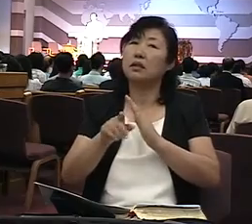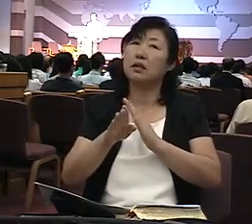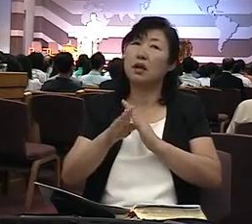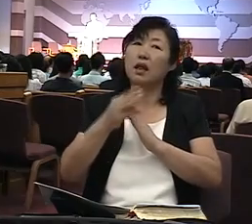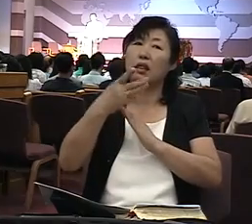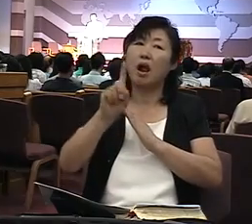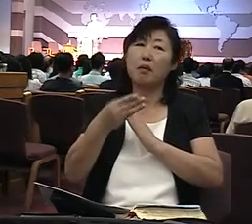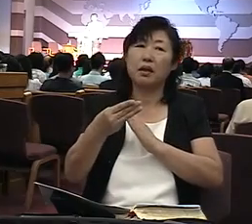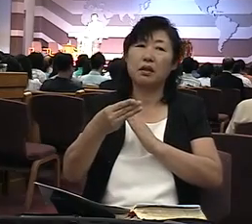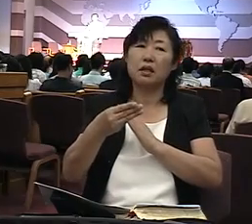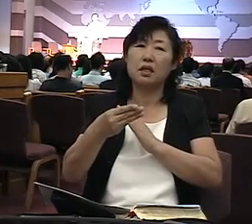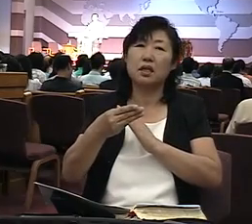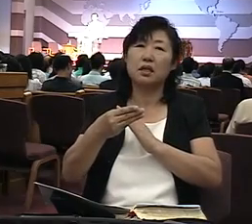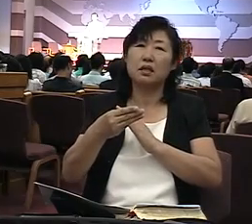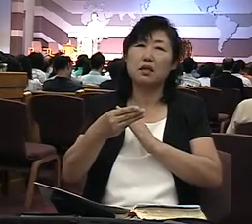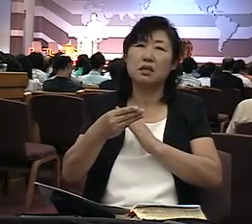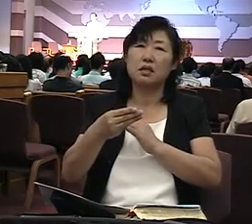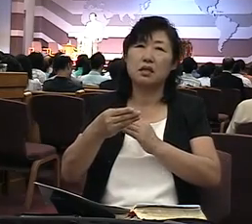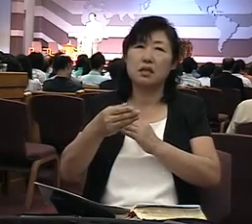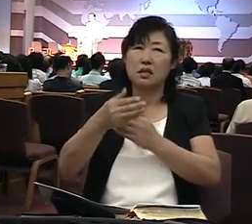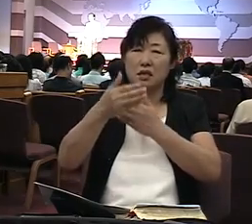인질 사태가 발생되고 있었습니다.